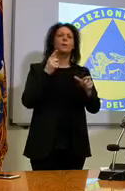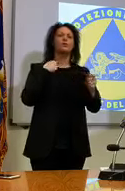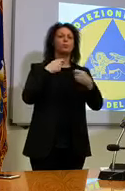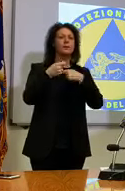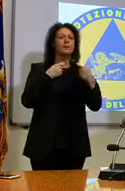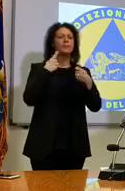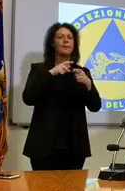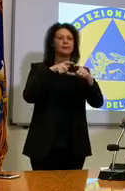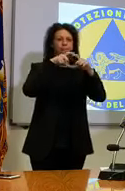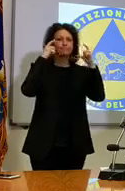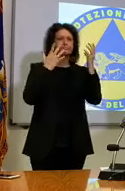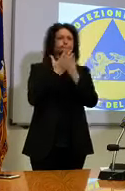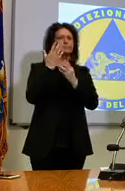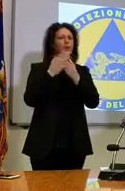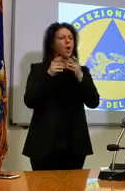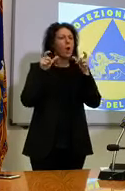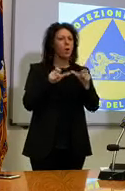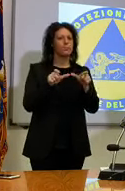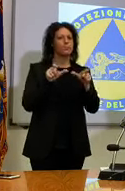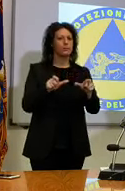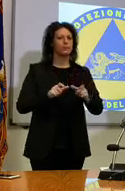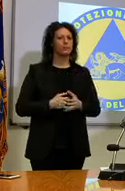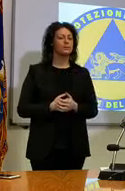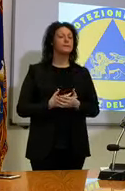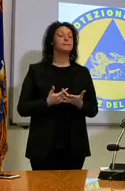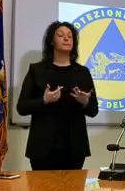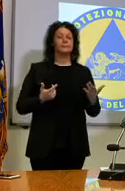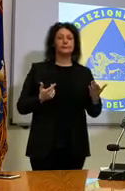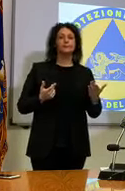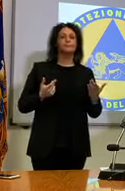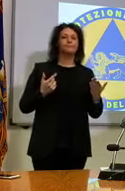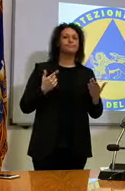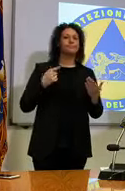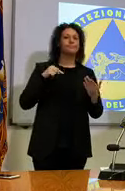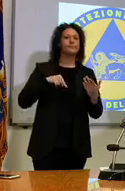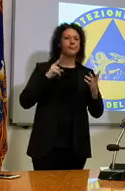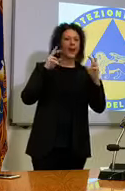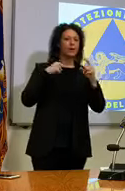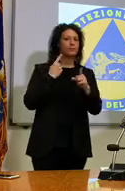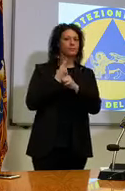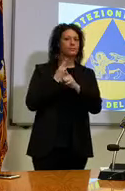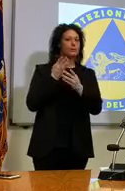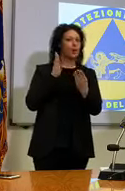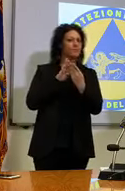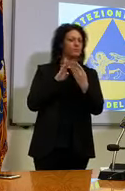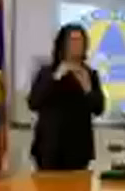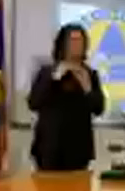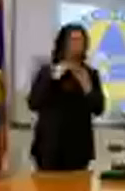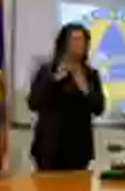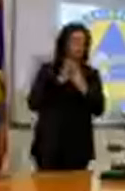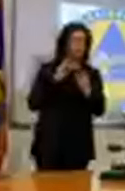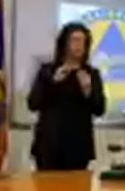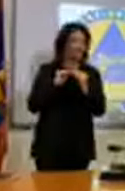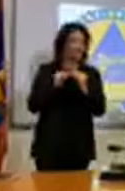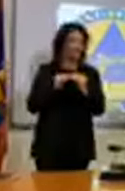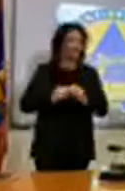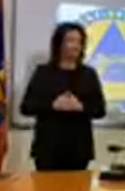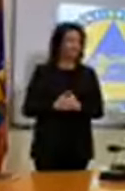È un tema che stiamo affrontando, mi fermo qui. Ma dovrebbe essere già un po'. Posso portare